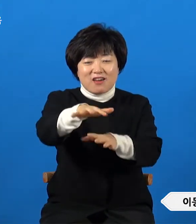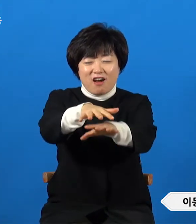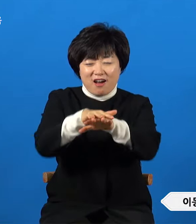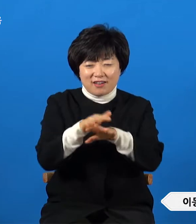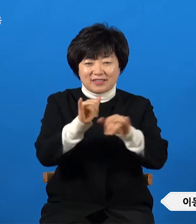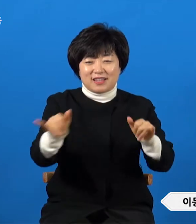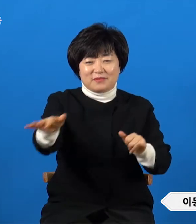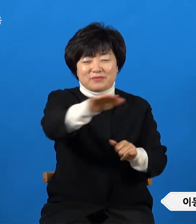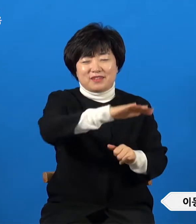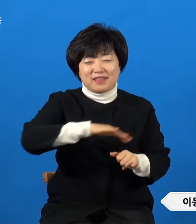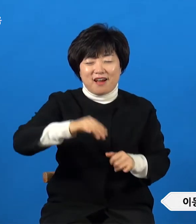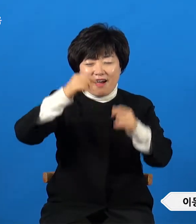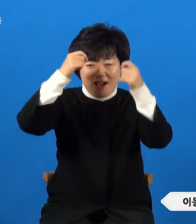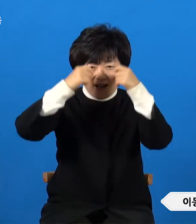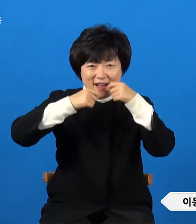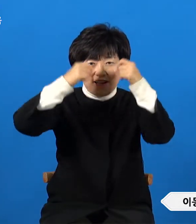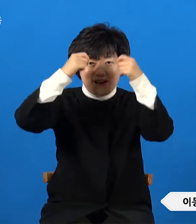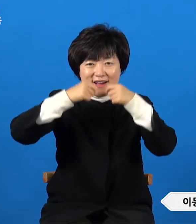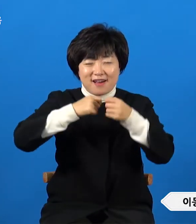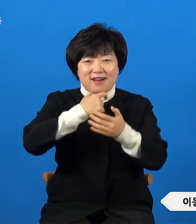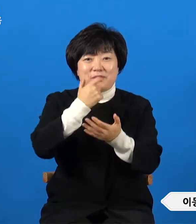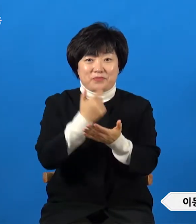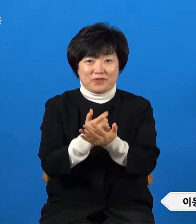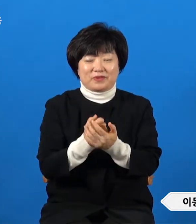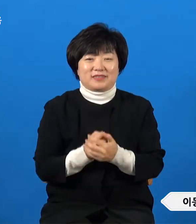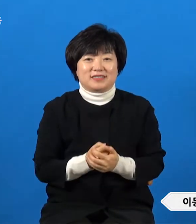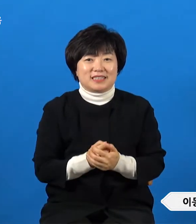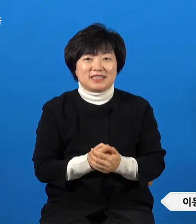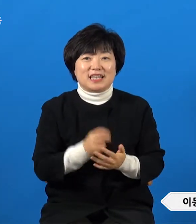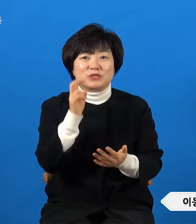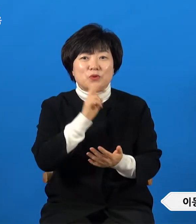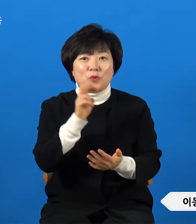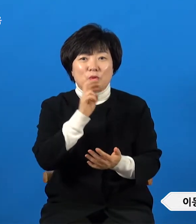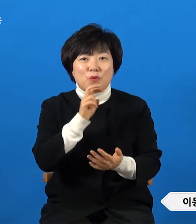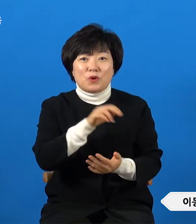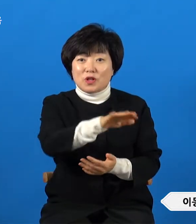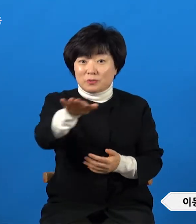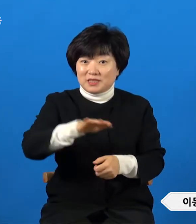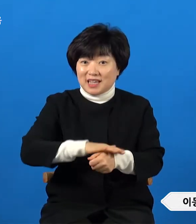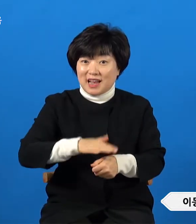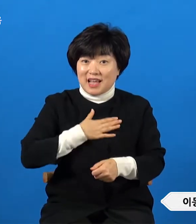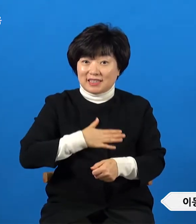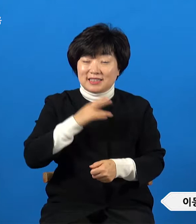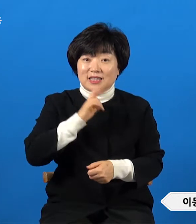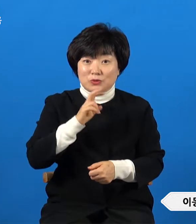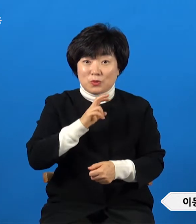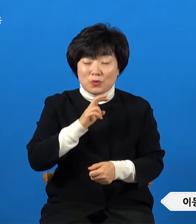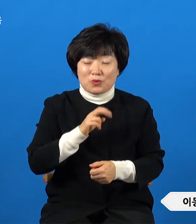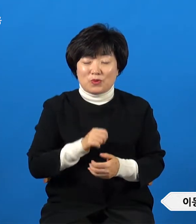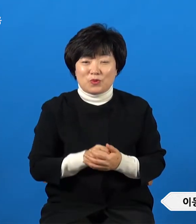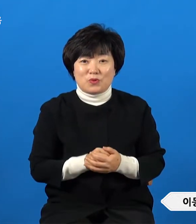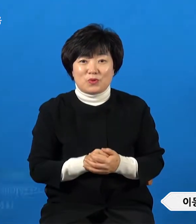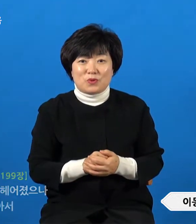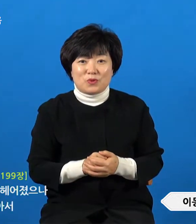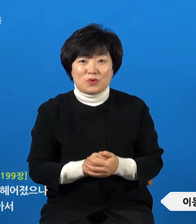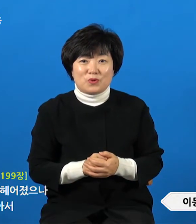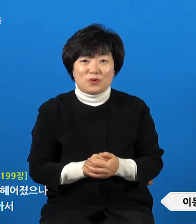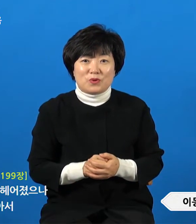눈물 바다를 이루었다고 합니다. 그 찬송은 우리가 잘 아는 찬송이에요. 이렇게